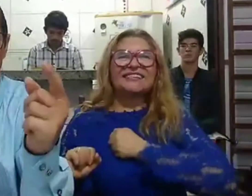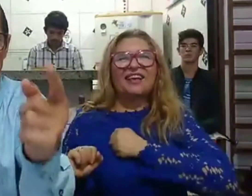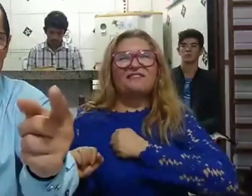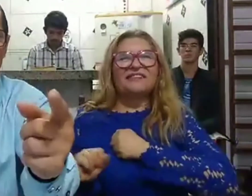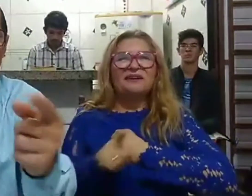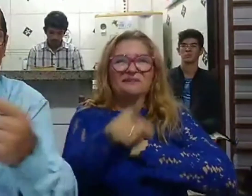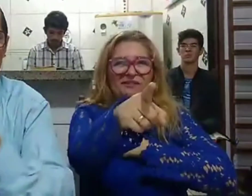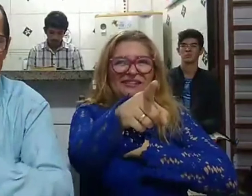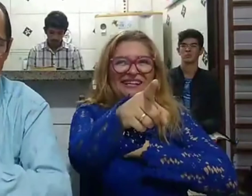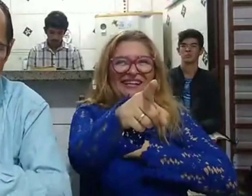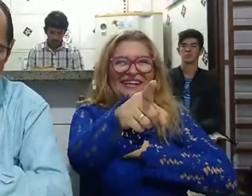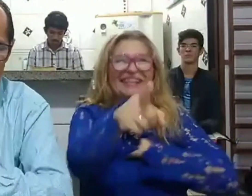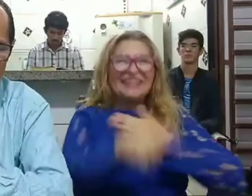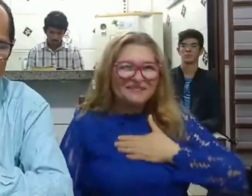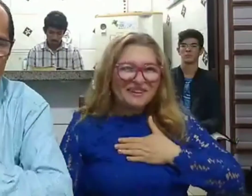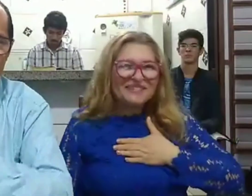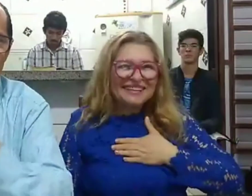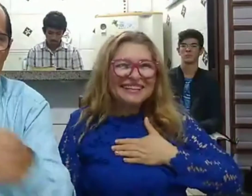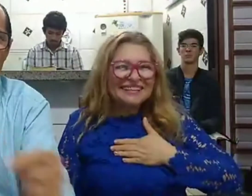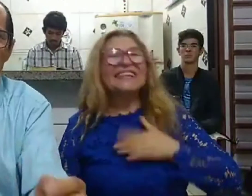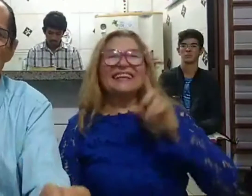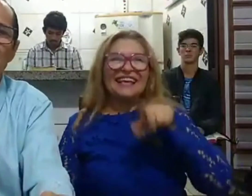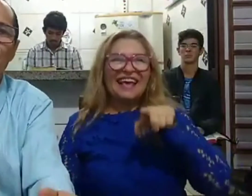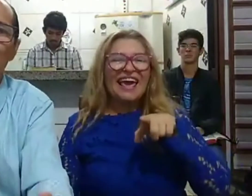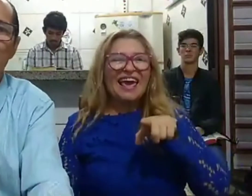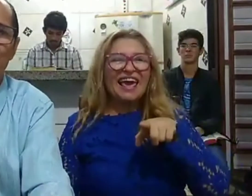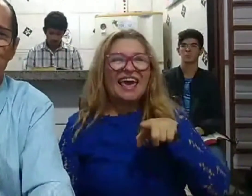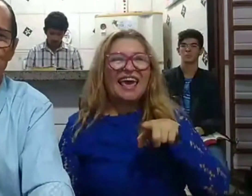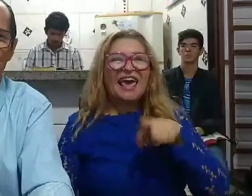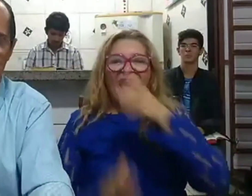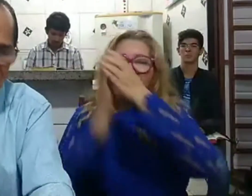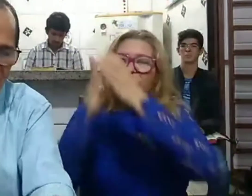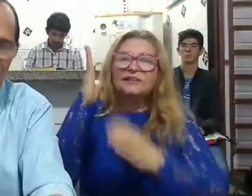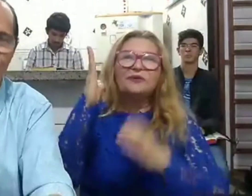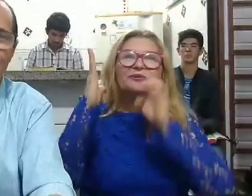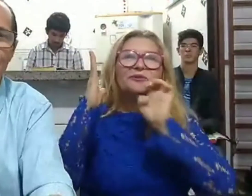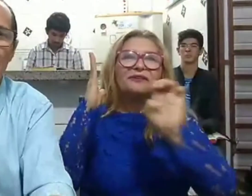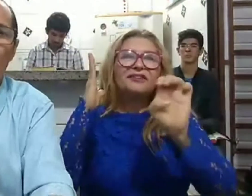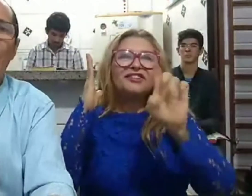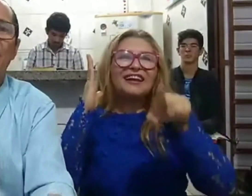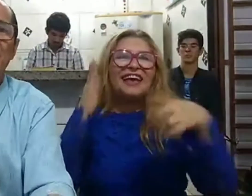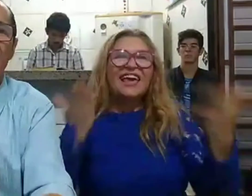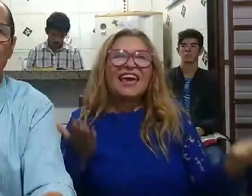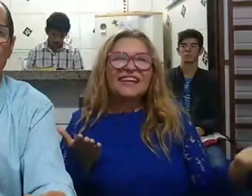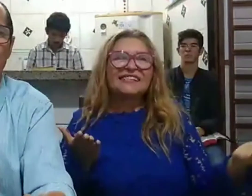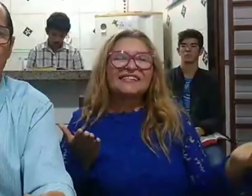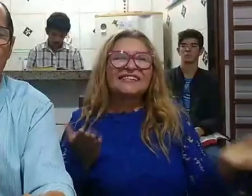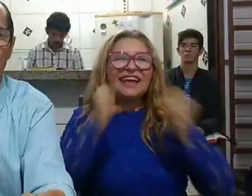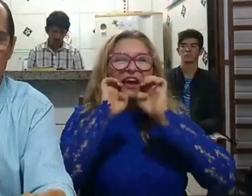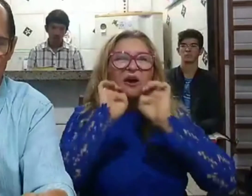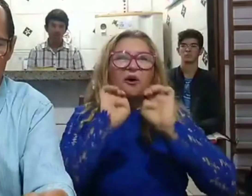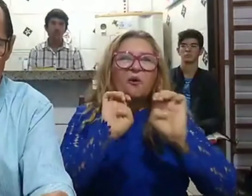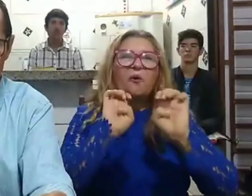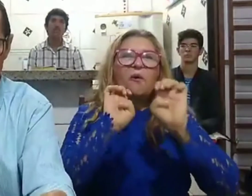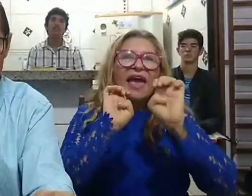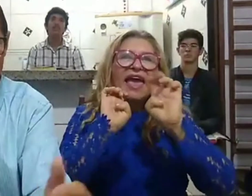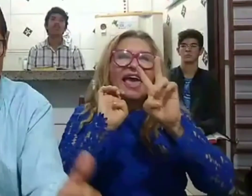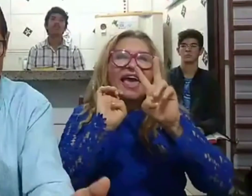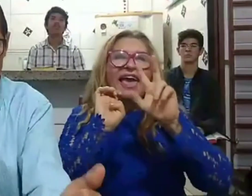para você e para mim. Este é o conteúdo do Evangelho. O evangelho que